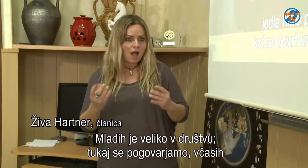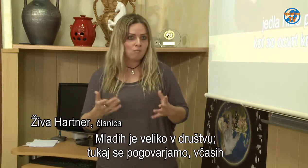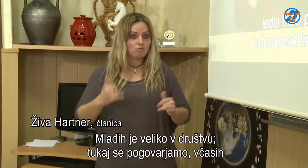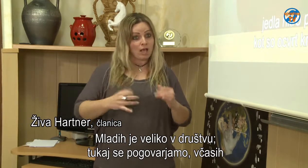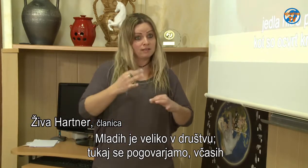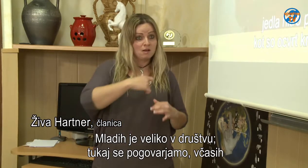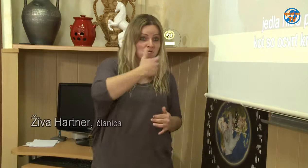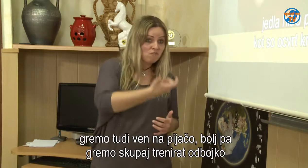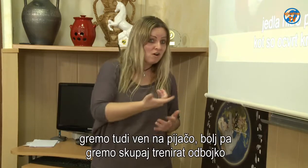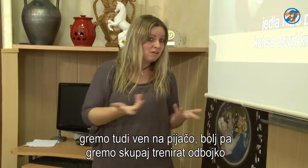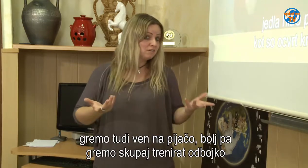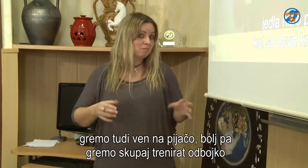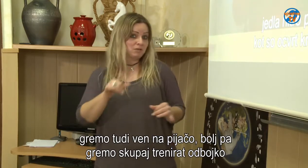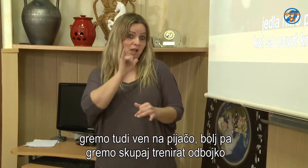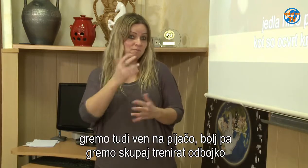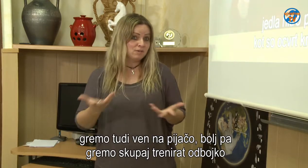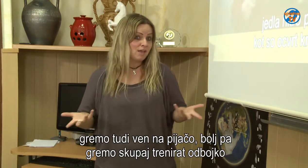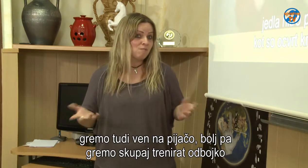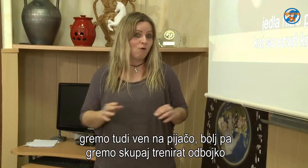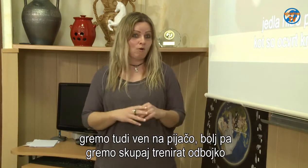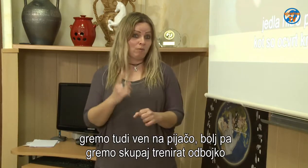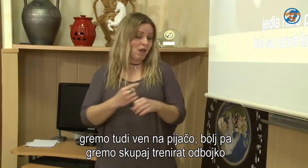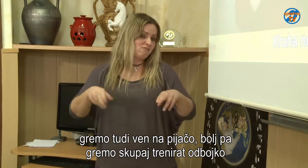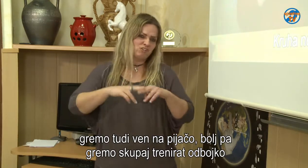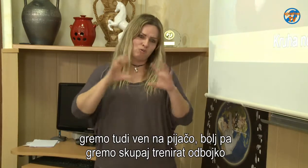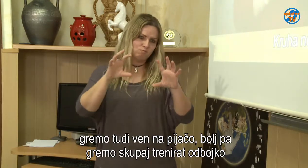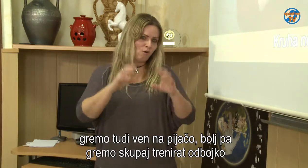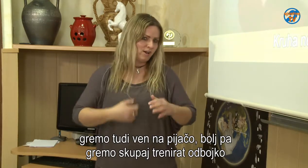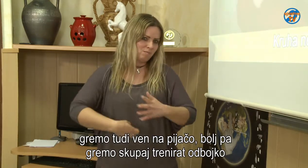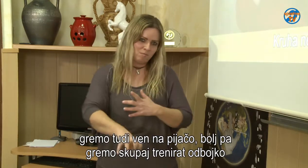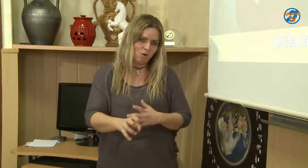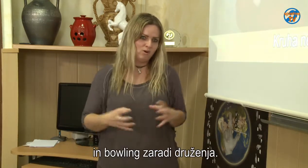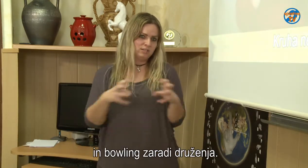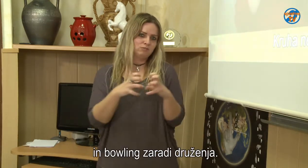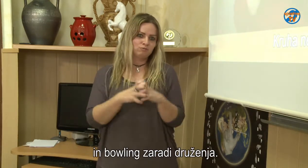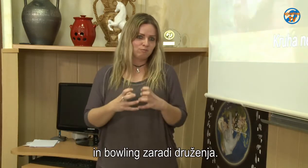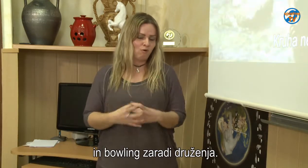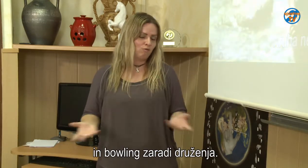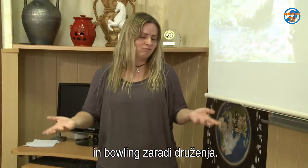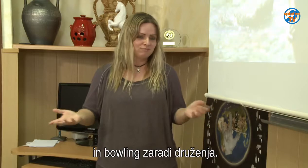Damo, včasih gremo ven, nekaj spijemo, največ odbojka pa bowling.